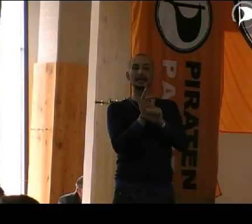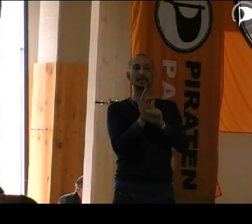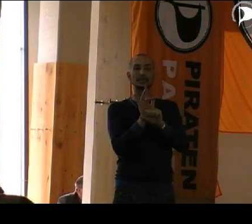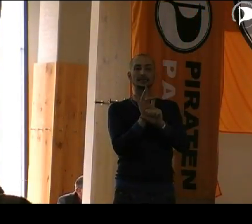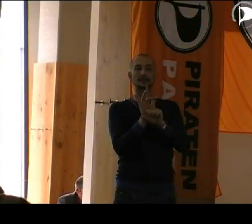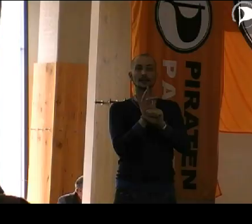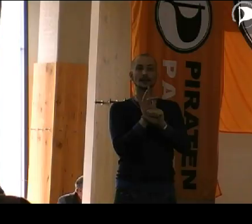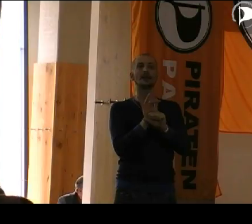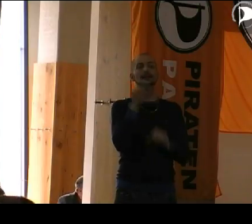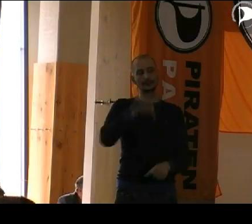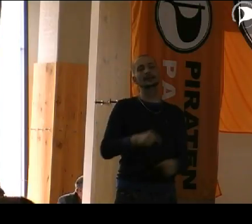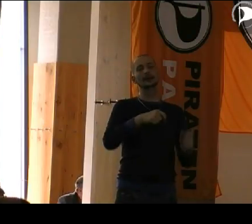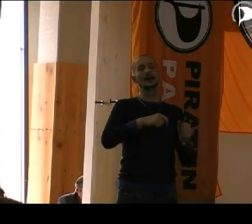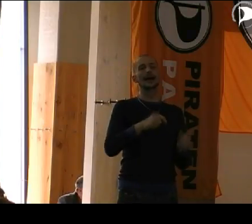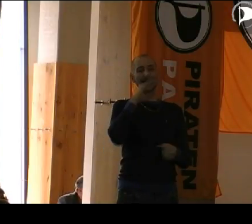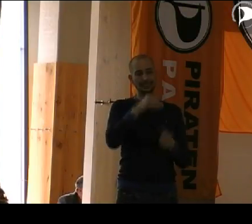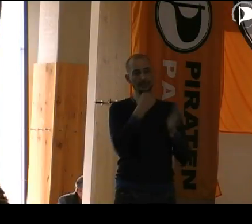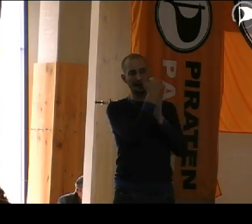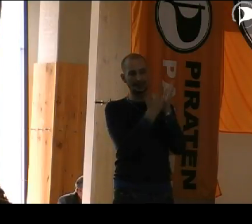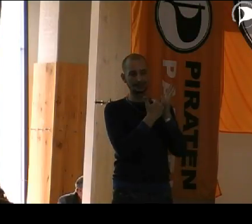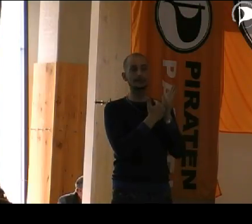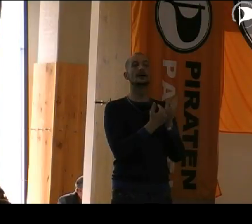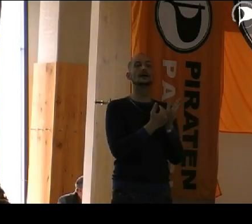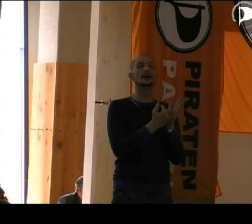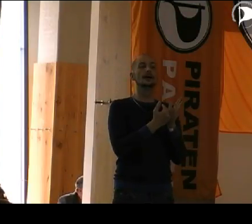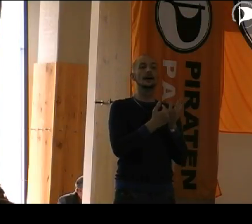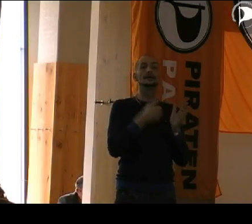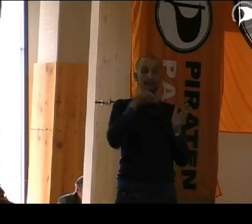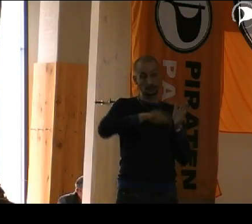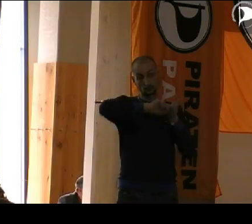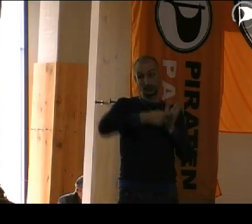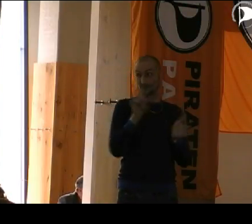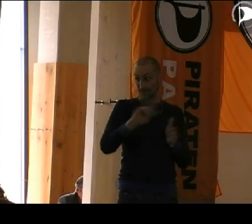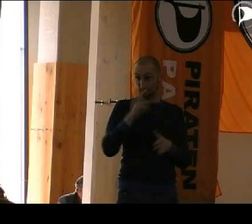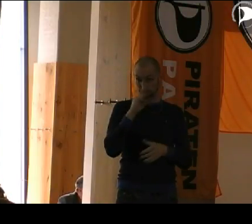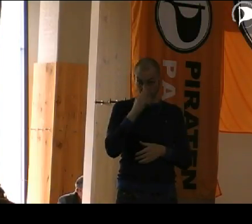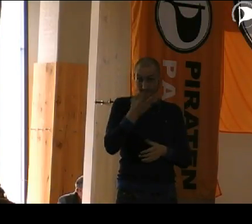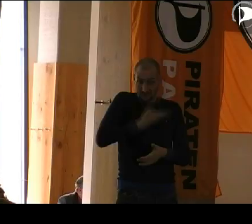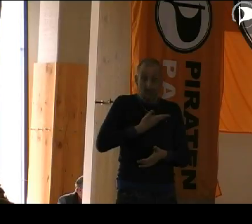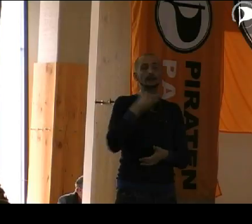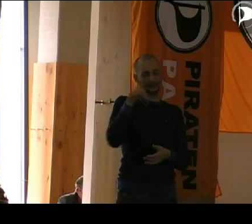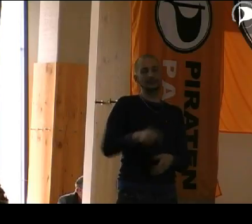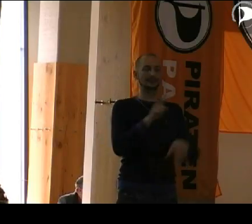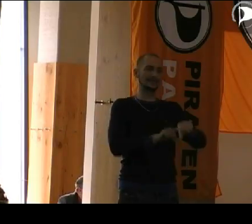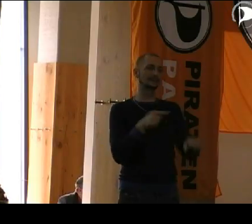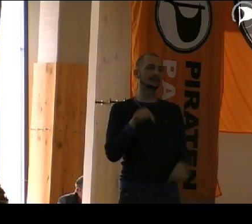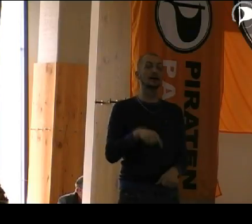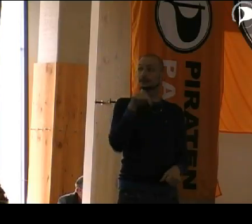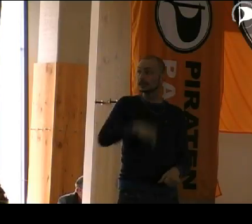gut die rednerliste ist geschlossen der noch mit richten möchte wieder jetzt ein guter zeitpunkt 42